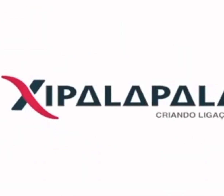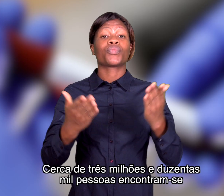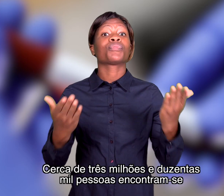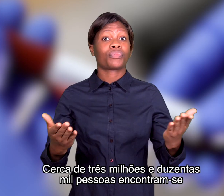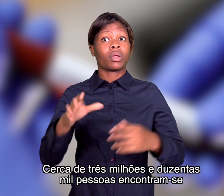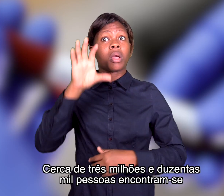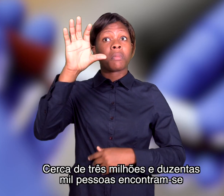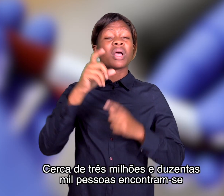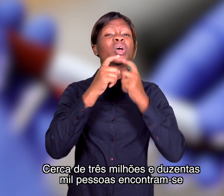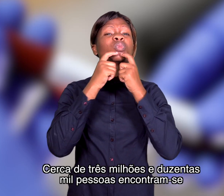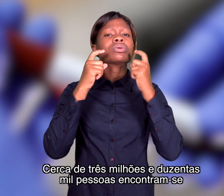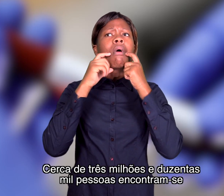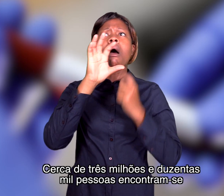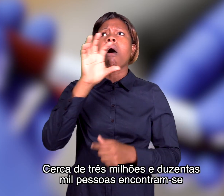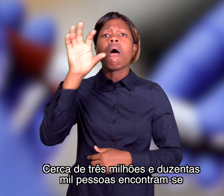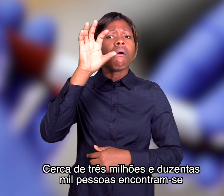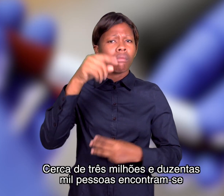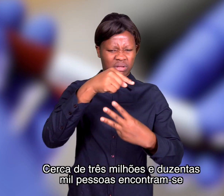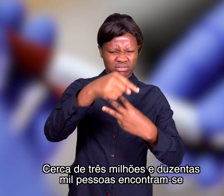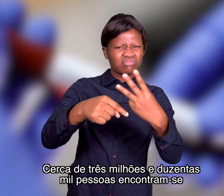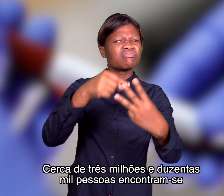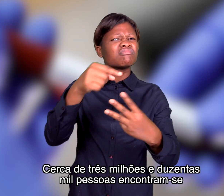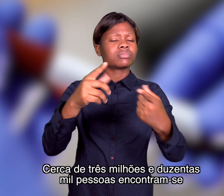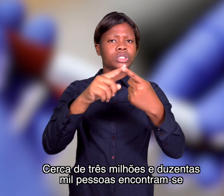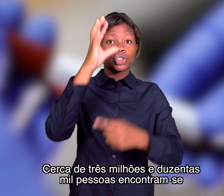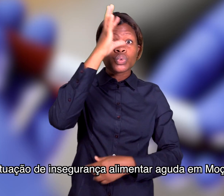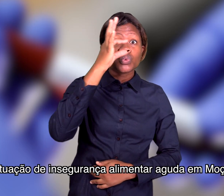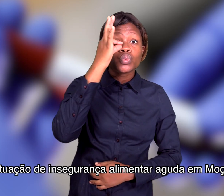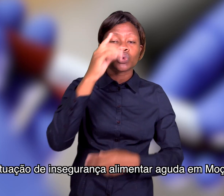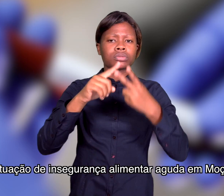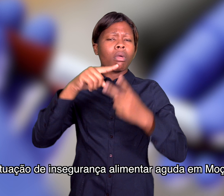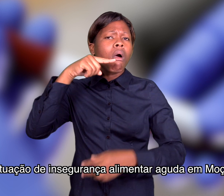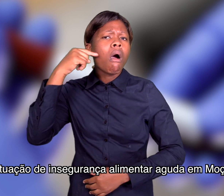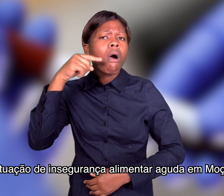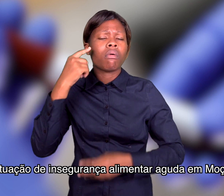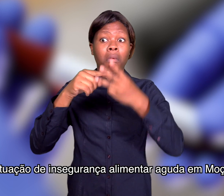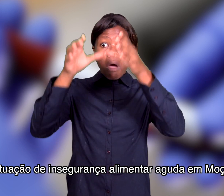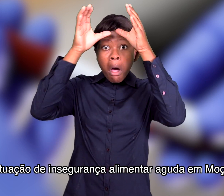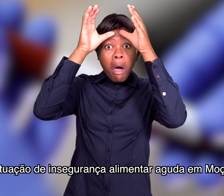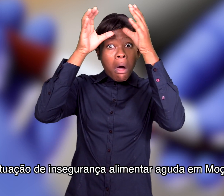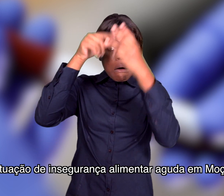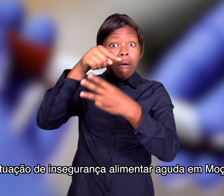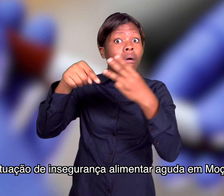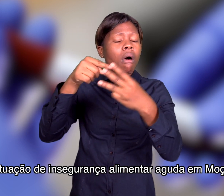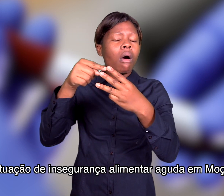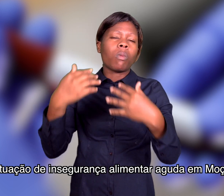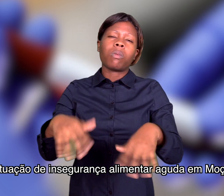Cerca de 3 milhões e 200 mil pessoas encontram-se em situação de insegurança alimentar aguda em Moçambique.